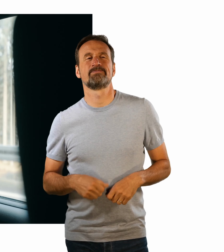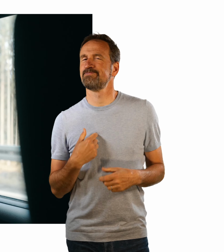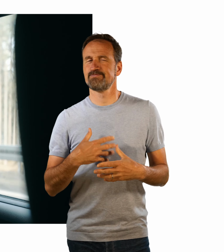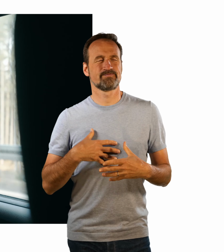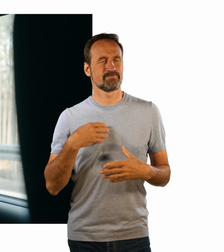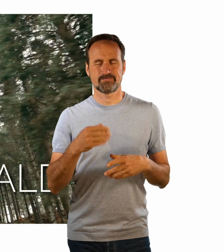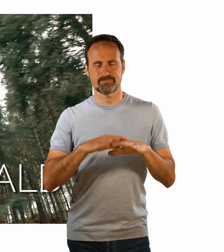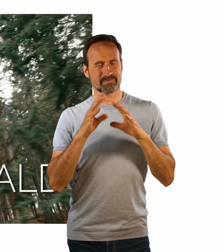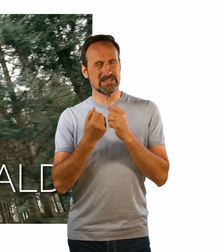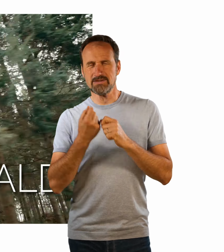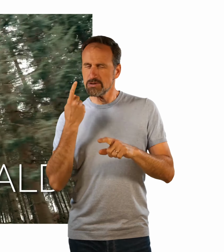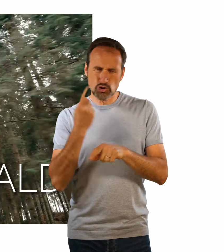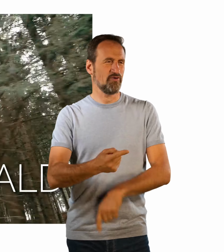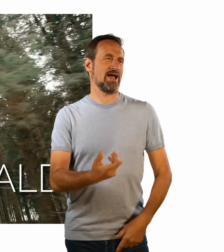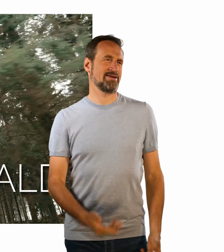echt zu weit ging.